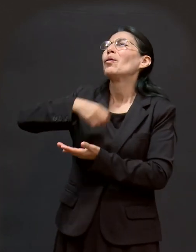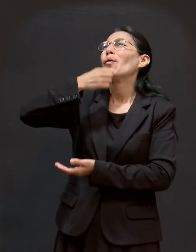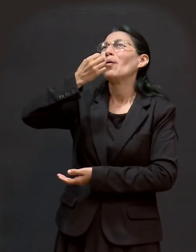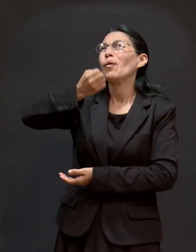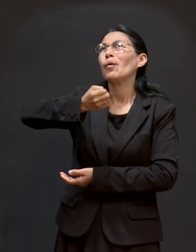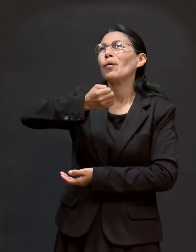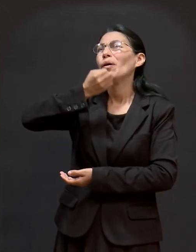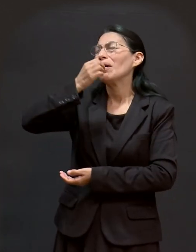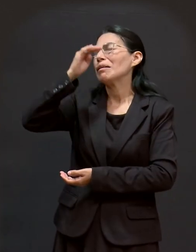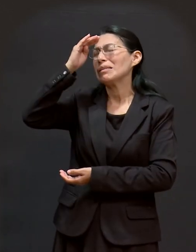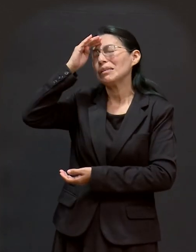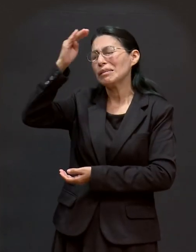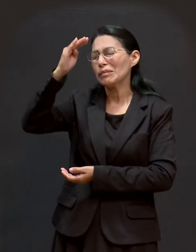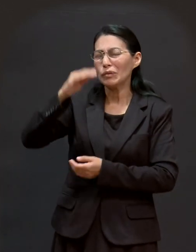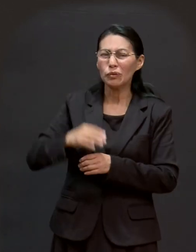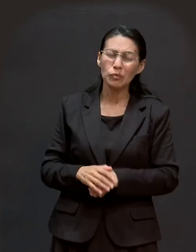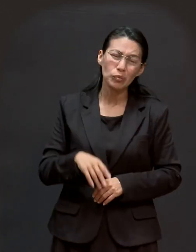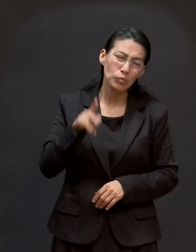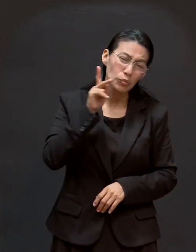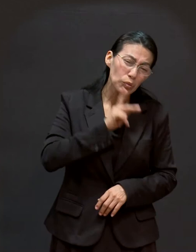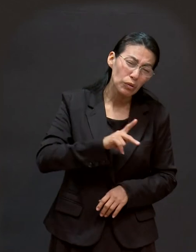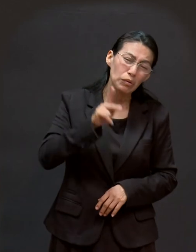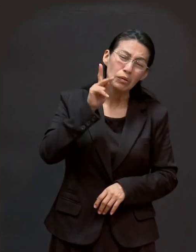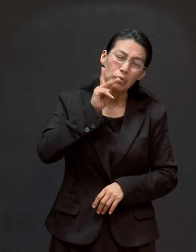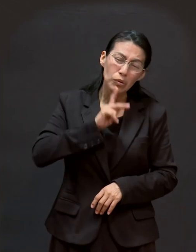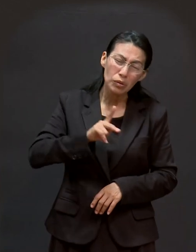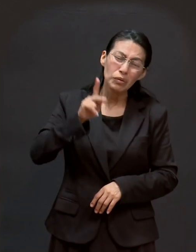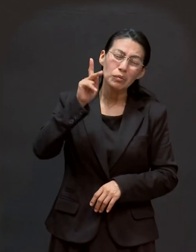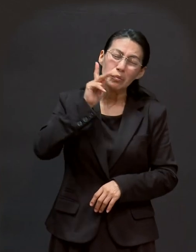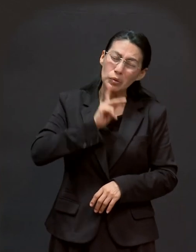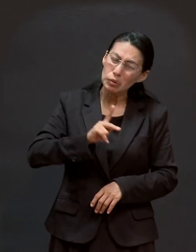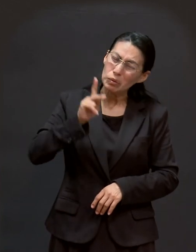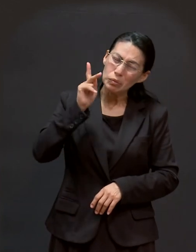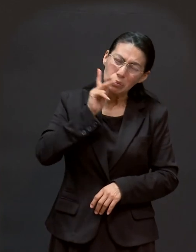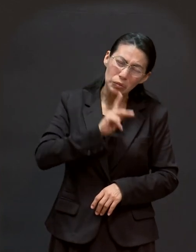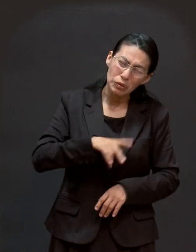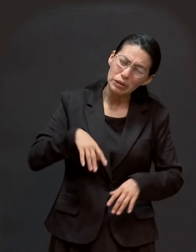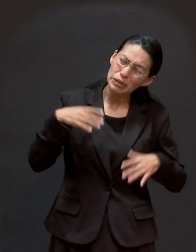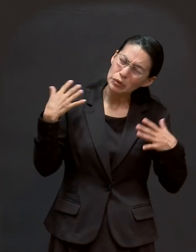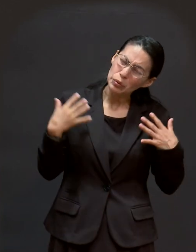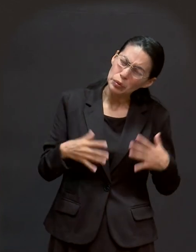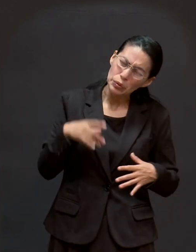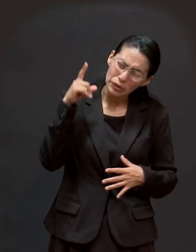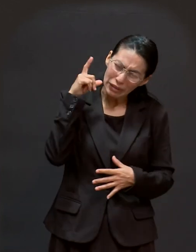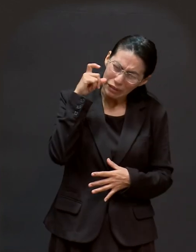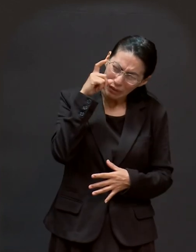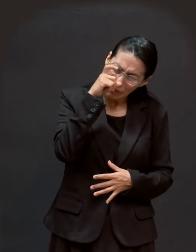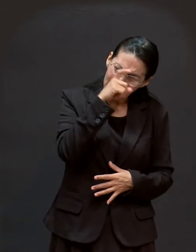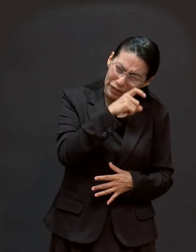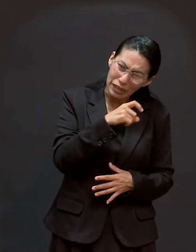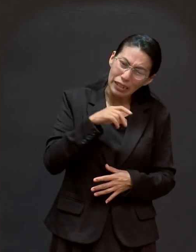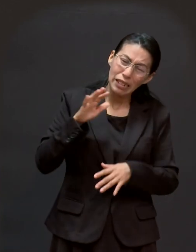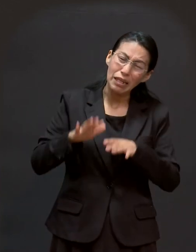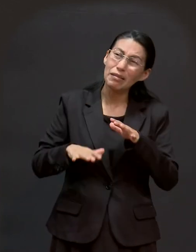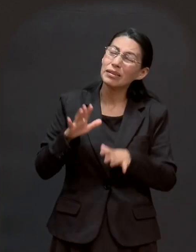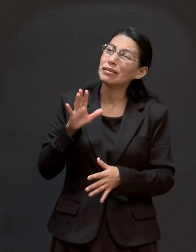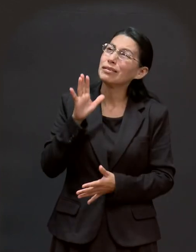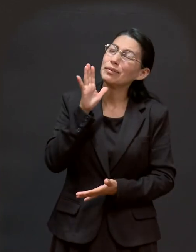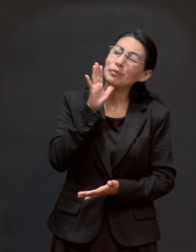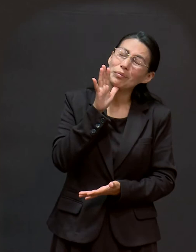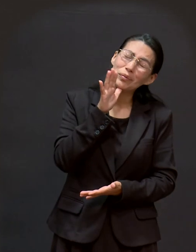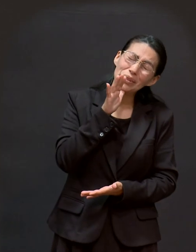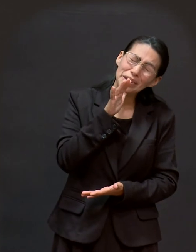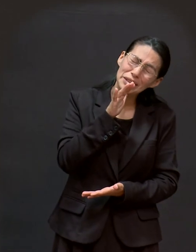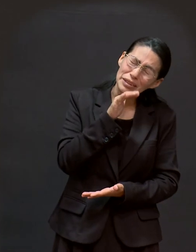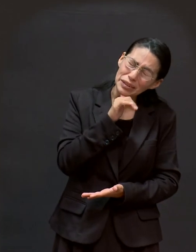caer de rodillas delante del señor han habido prueba tras prueba tras prueba tras prueba y llega un momento